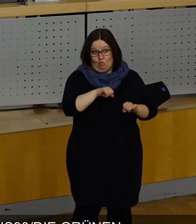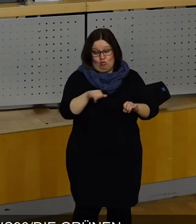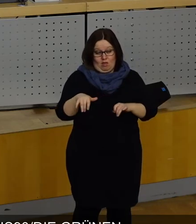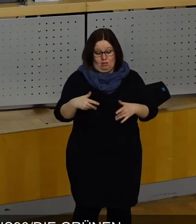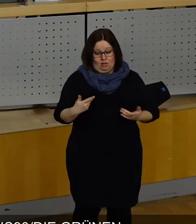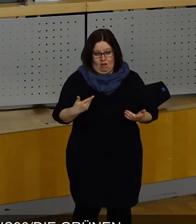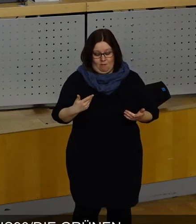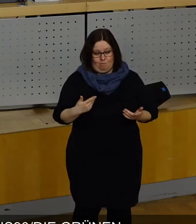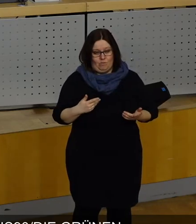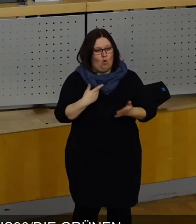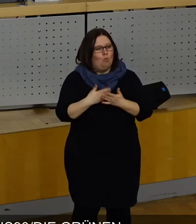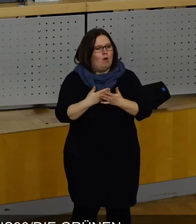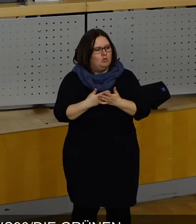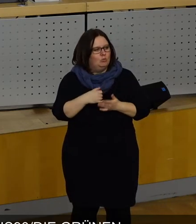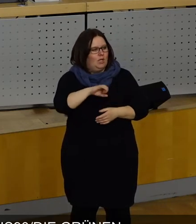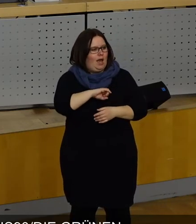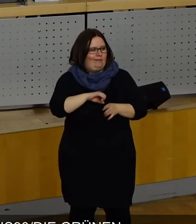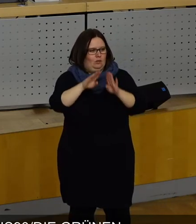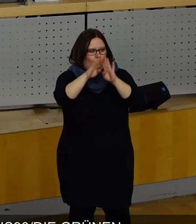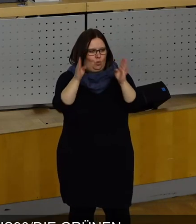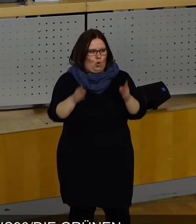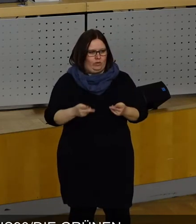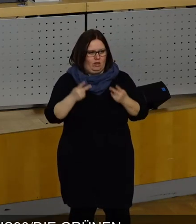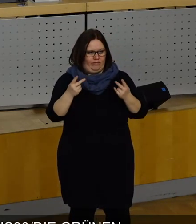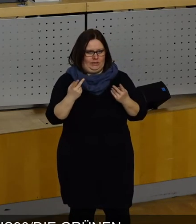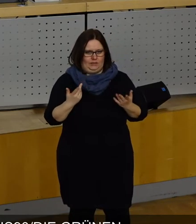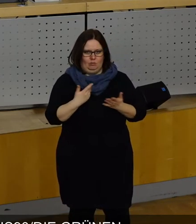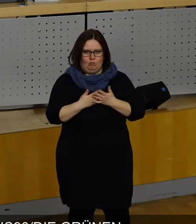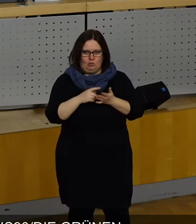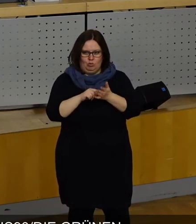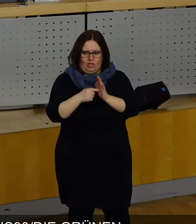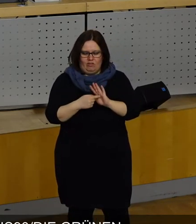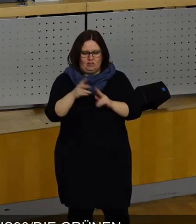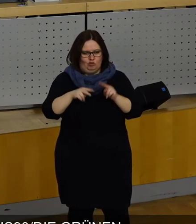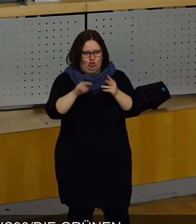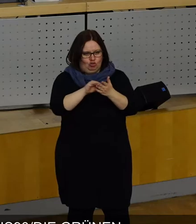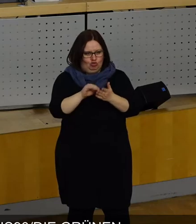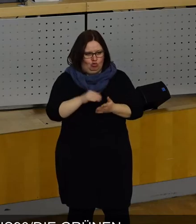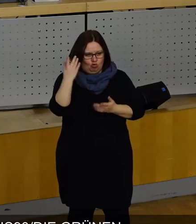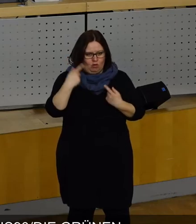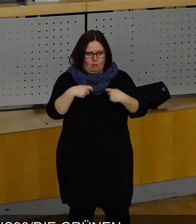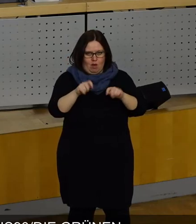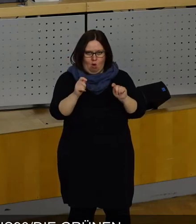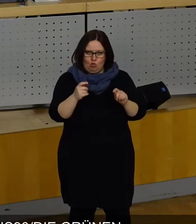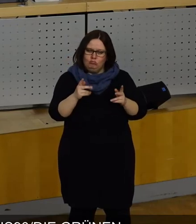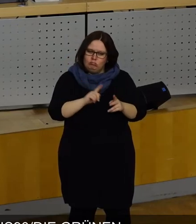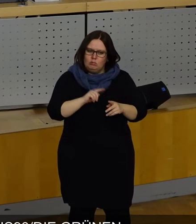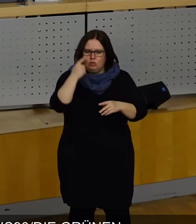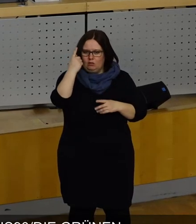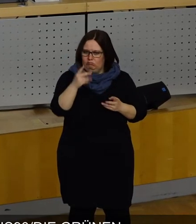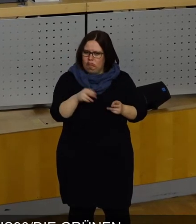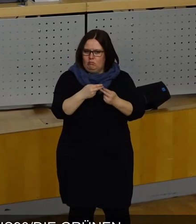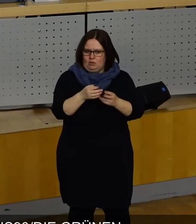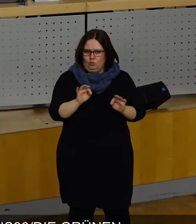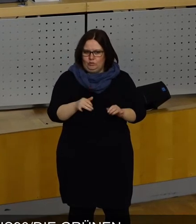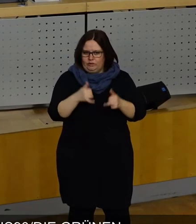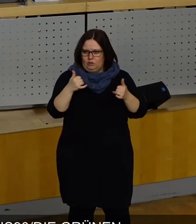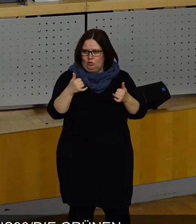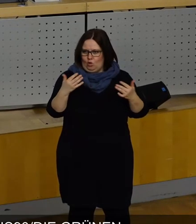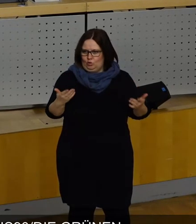Wir haben auch eine Vorbildwirkung mit eigenen Gebäuden. Ich will mal hinweisen auf ein paar Schulen, die wir gebaut haben, wo ich glaube, dass es ganz gut ist. Das ist zum Beispiel